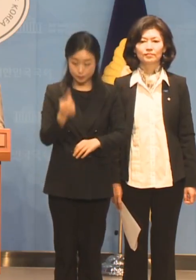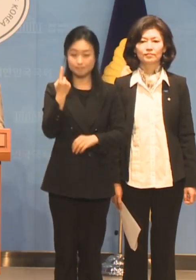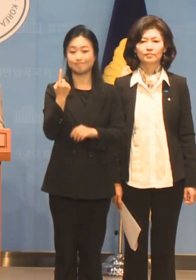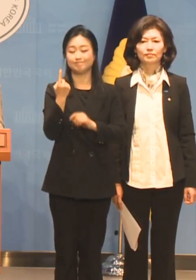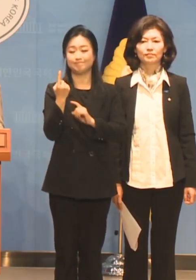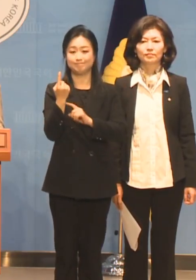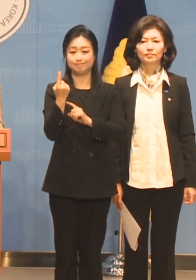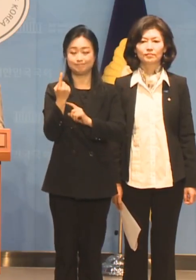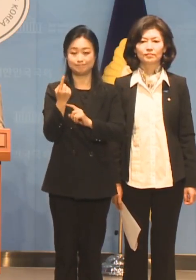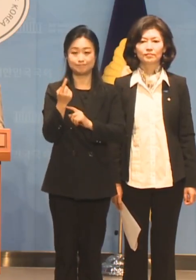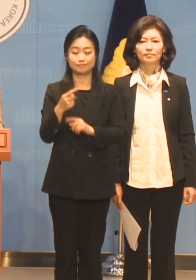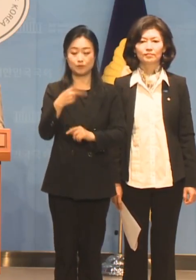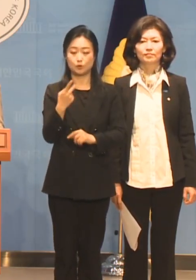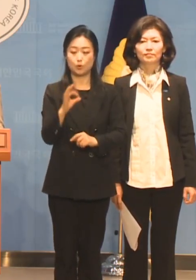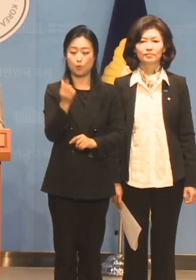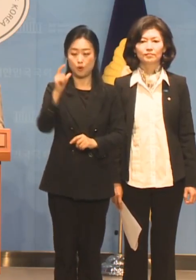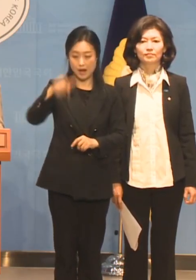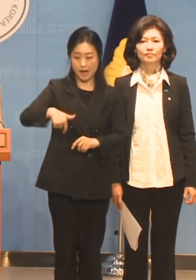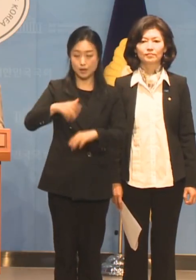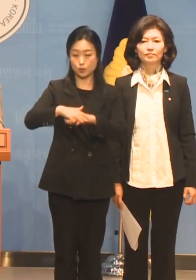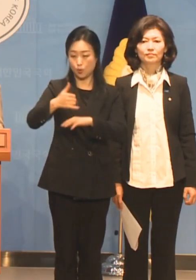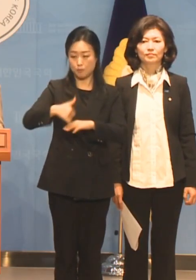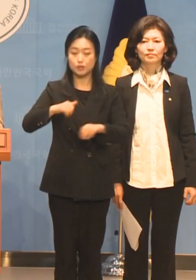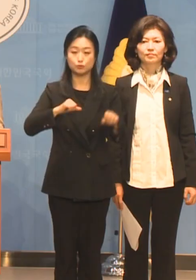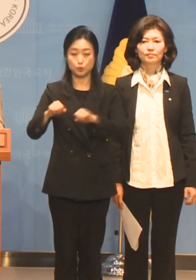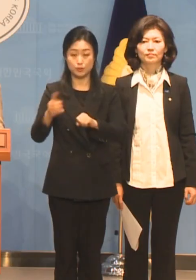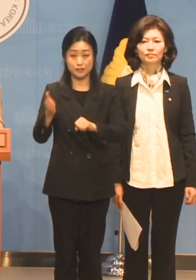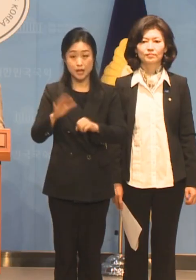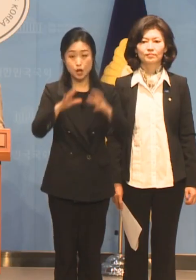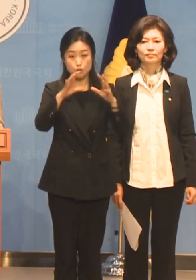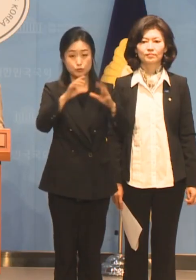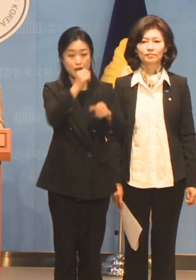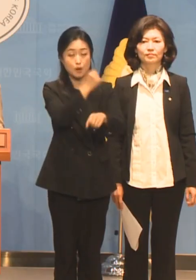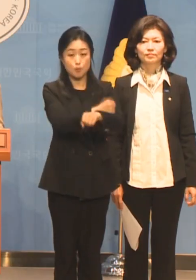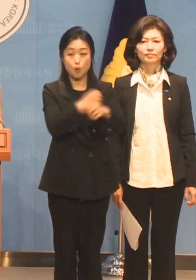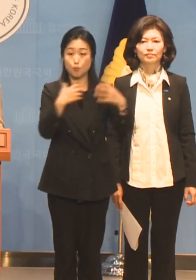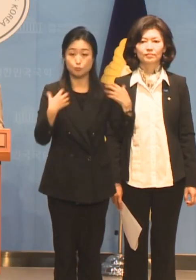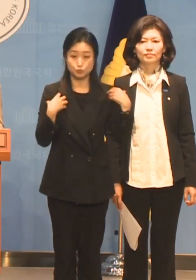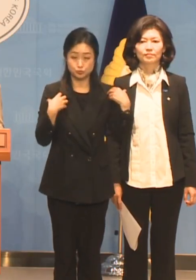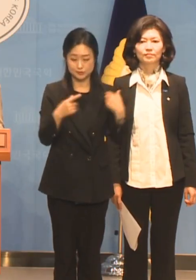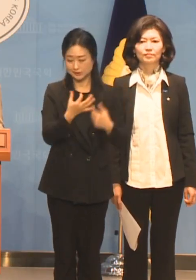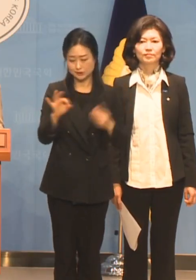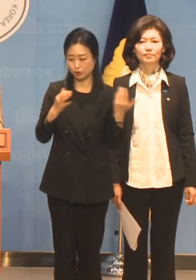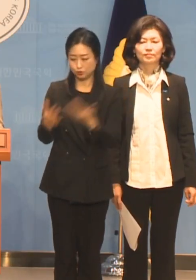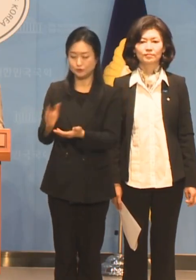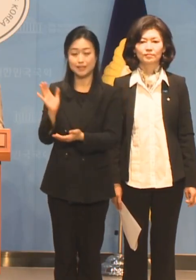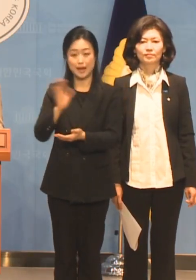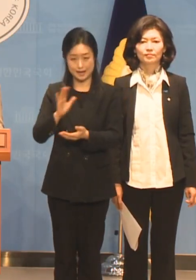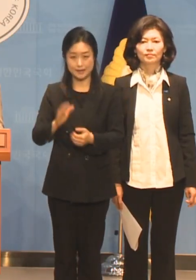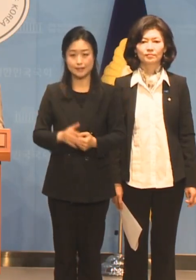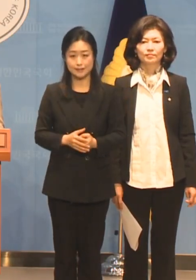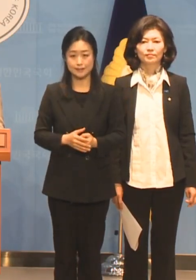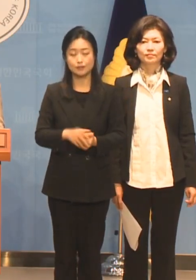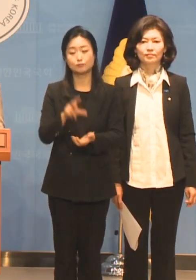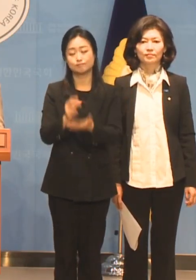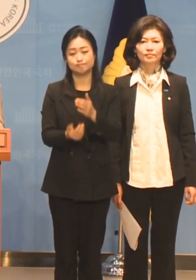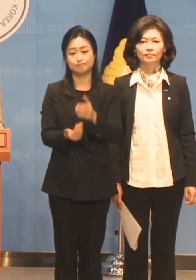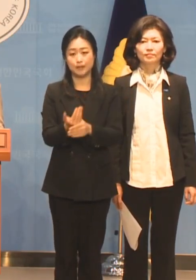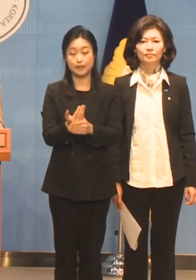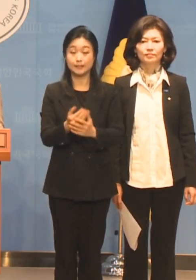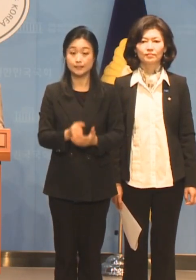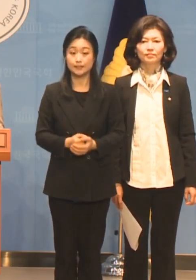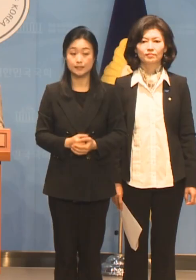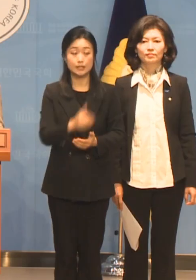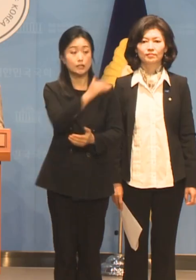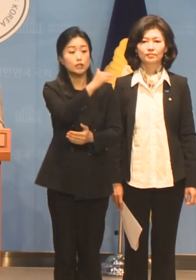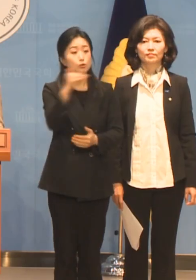국가보훈부의 독립운동 인정 기준에 포함되지 않아 이번 선정에서 제외되고 말았습니다. 이러한